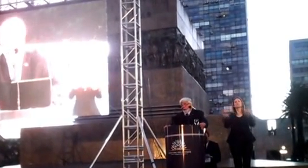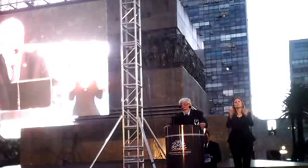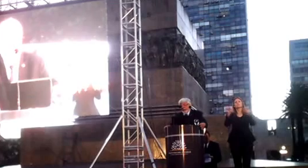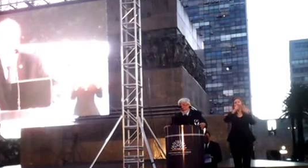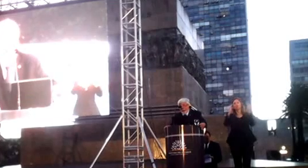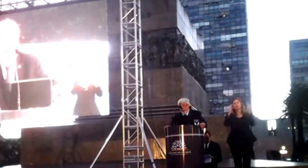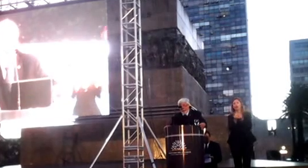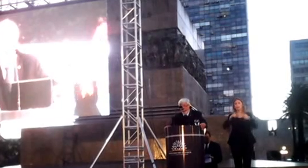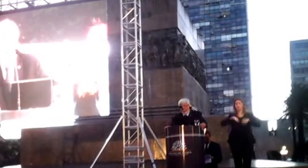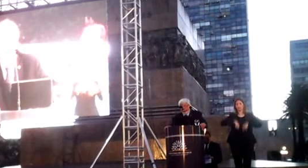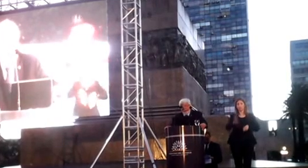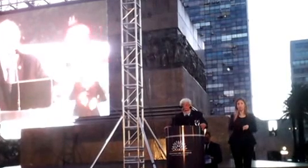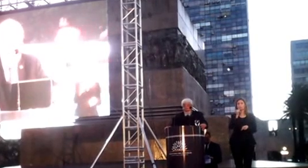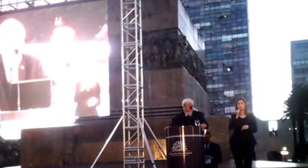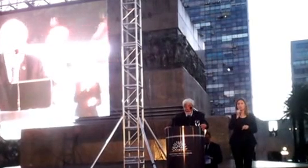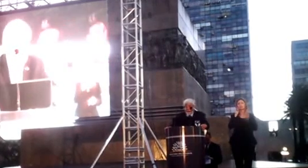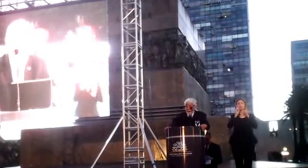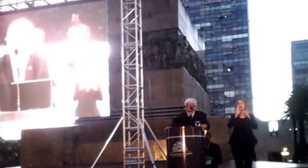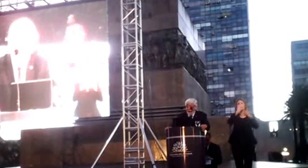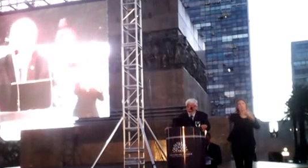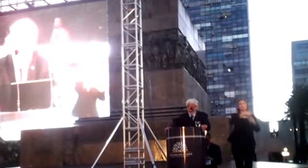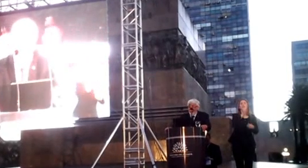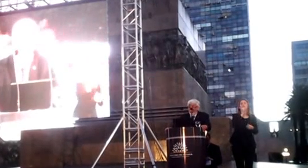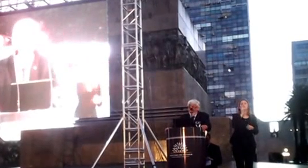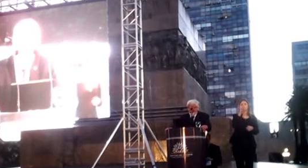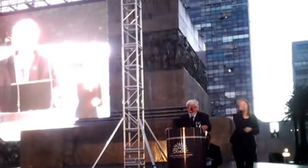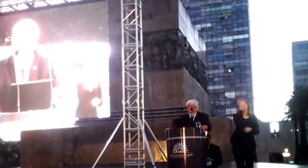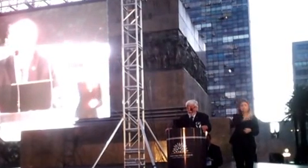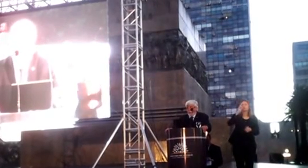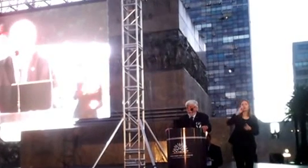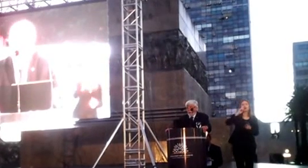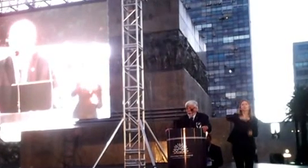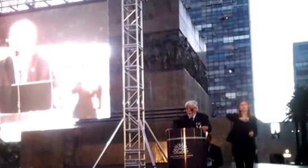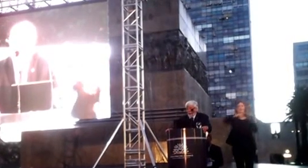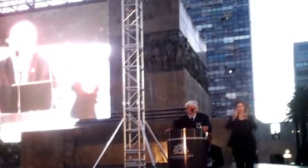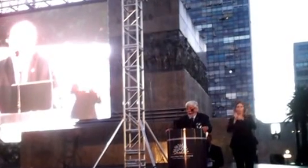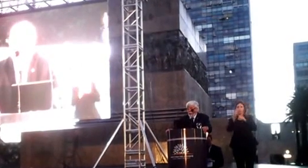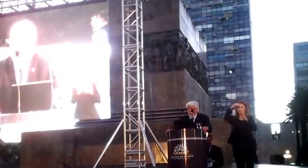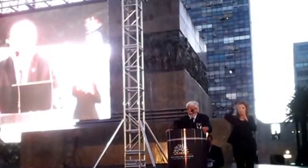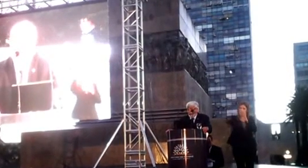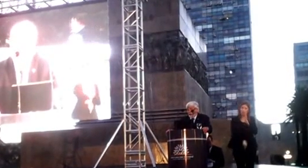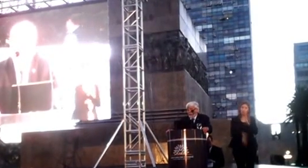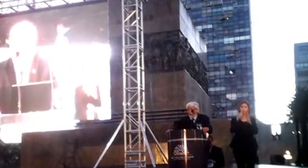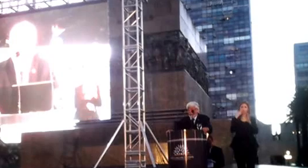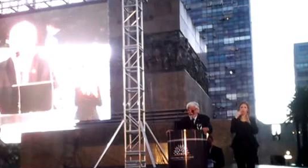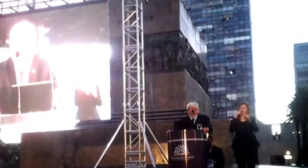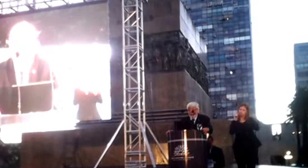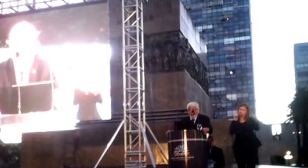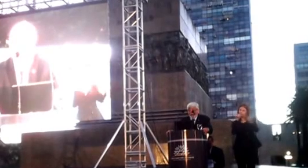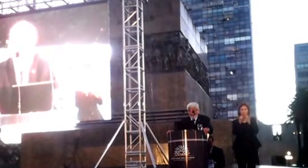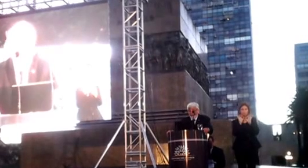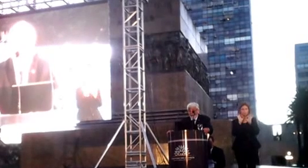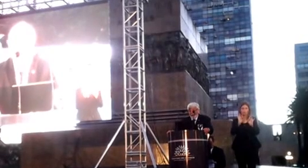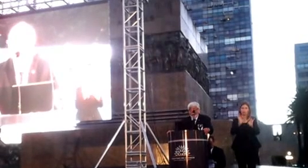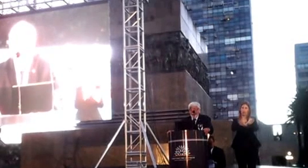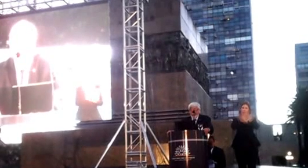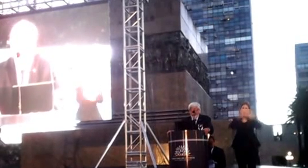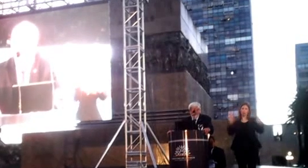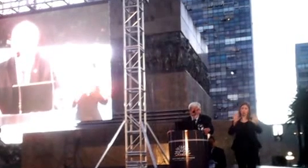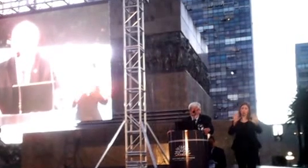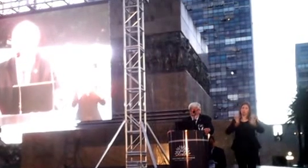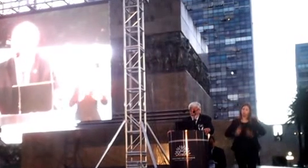Ministerio del Interior y en la Policía Nacional una transformación profunda con una dirección estratégica clara: